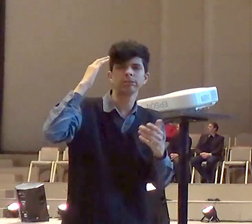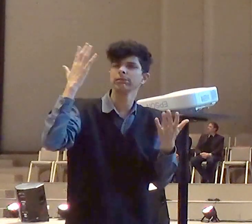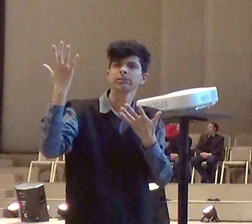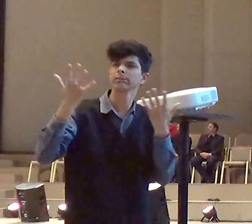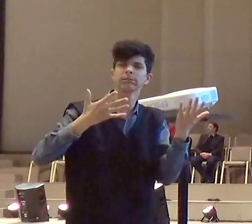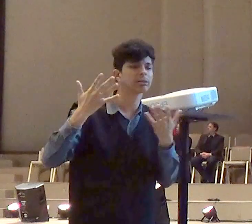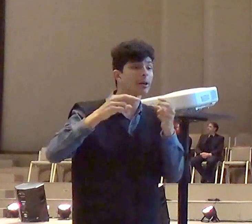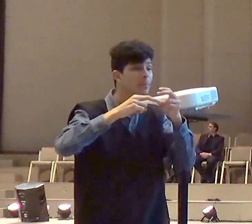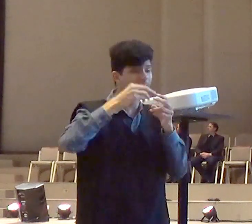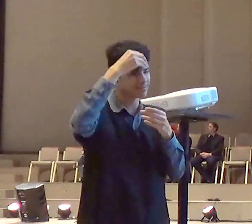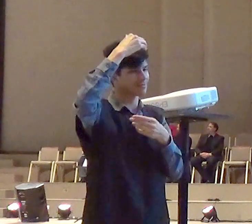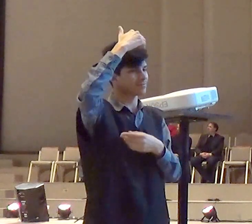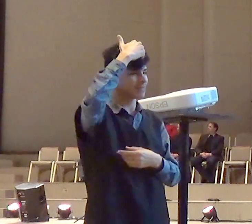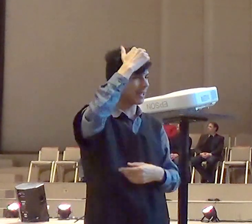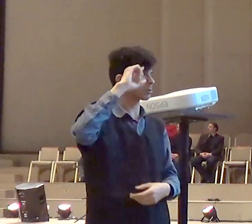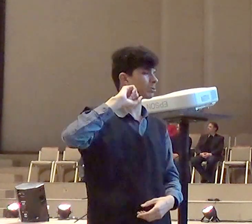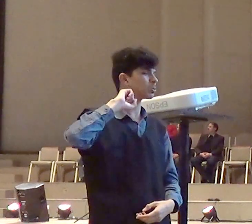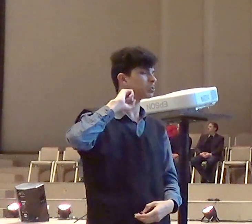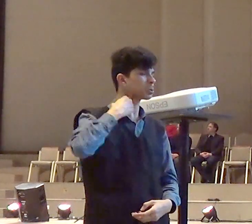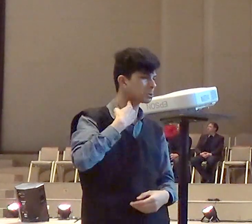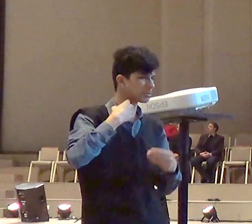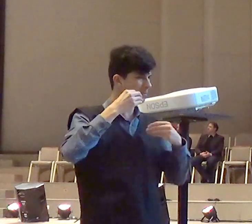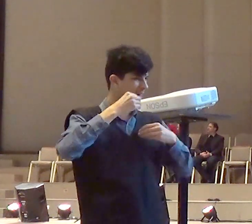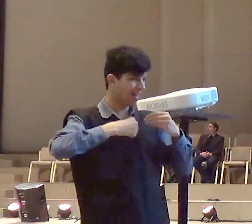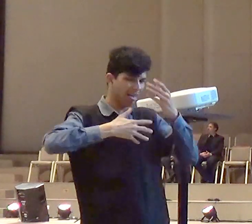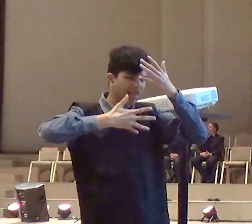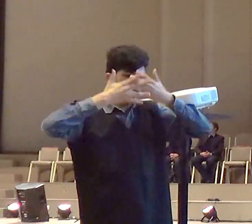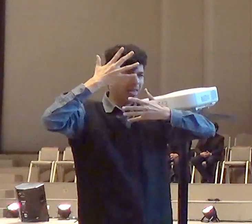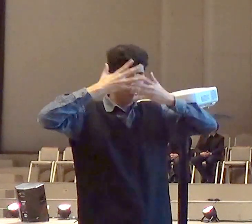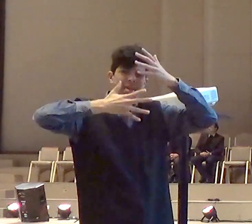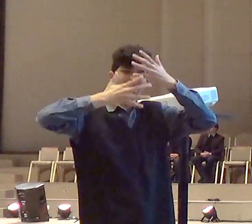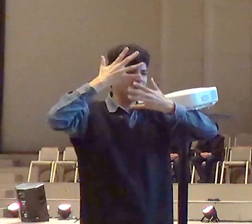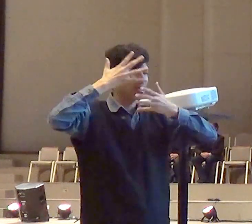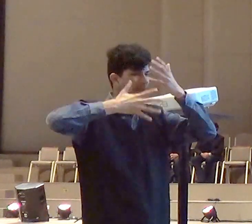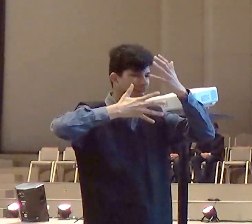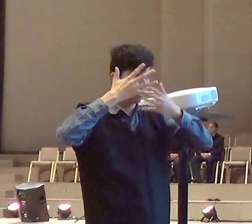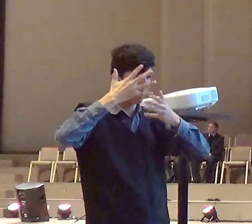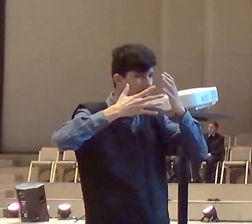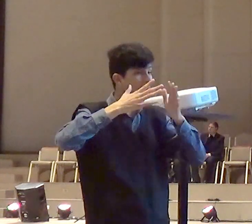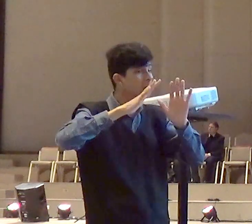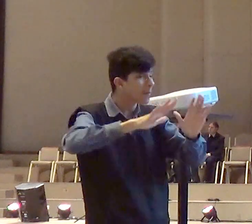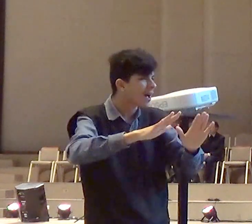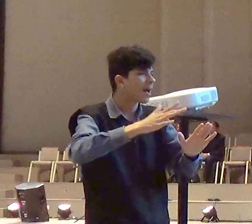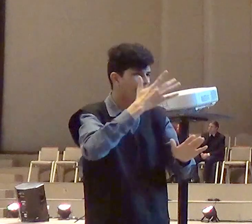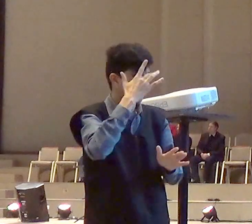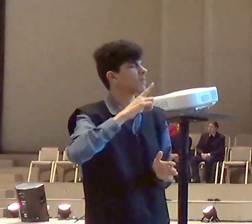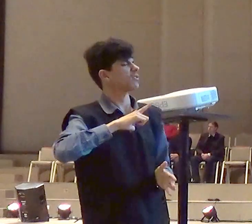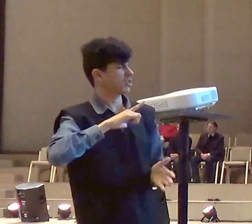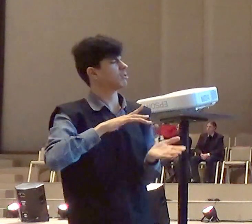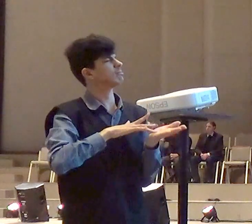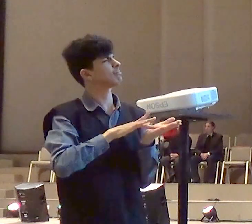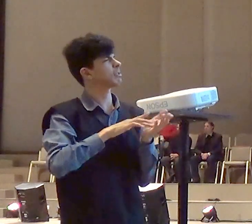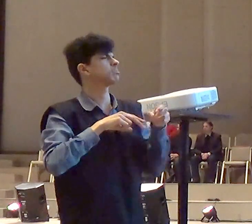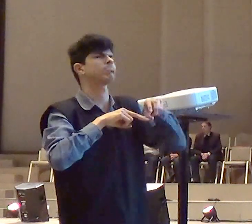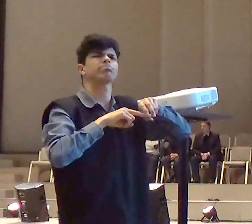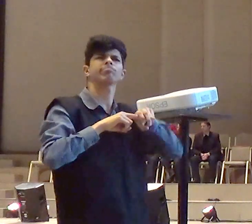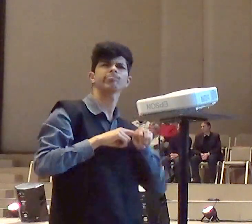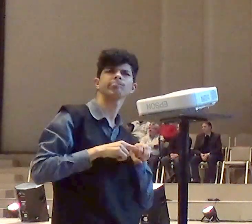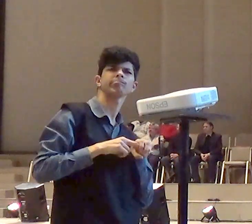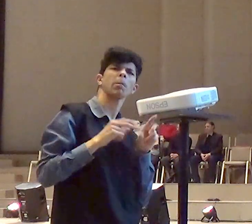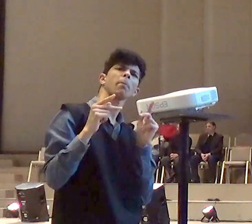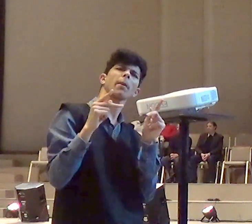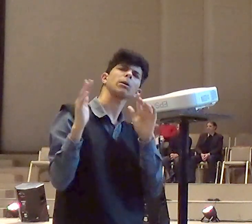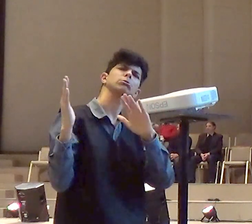e aí a gente vem no culto mas a gente fica prestando atenção em outras coisas né No primeiro culto